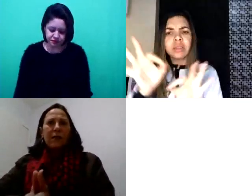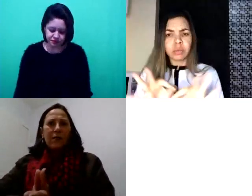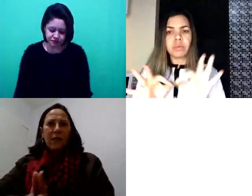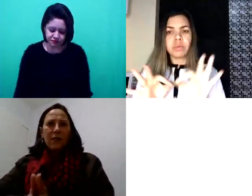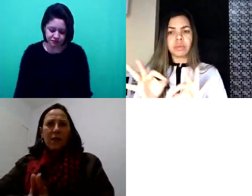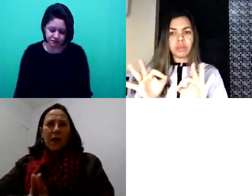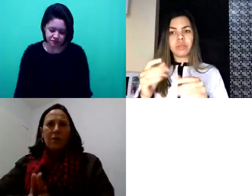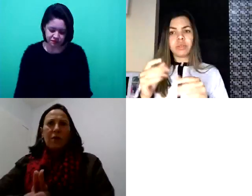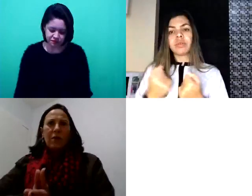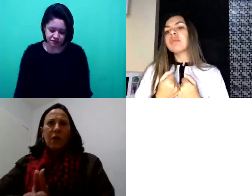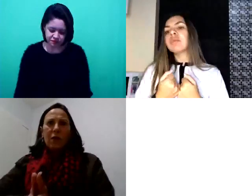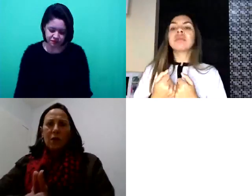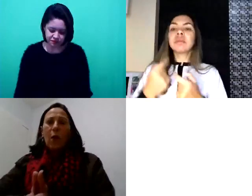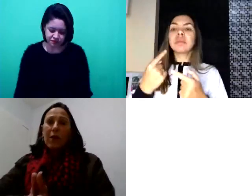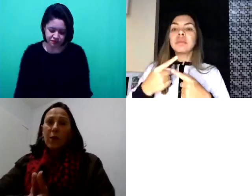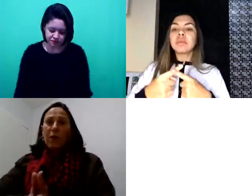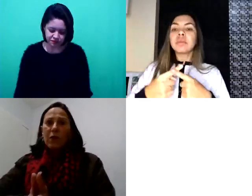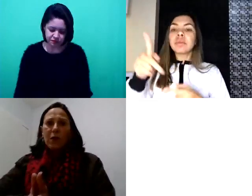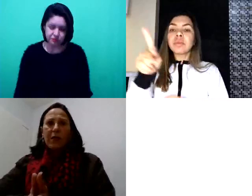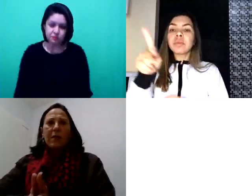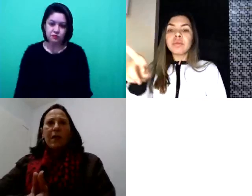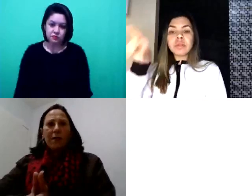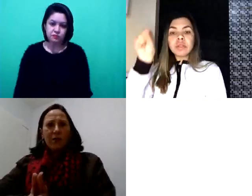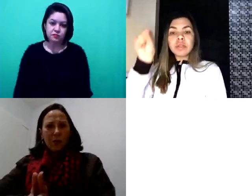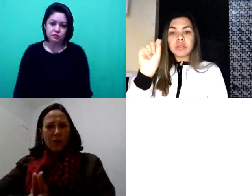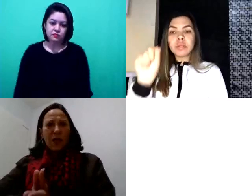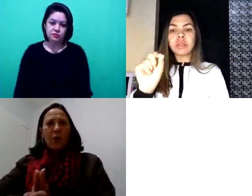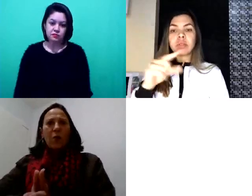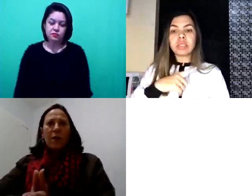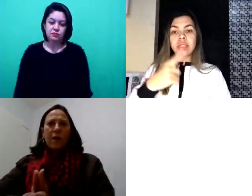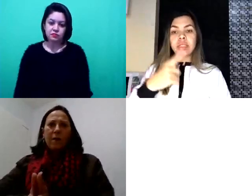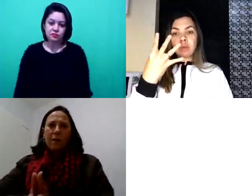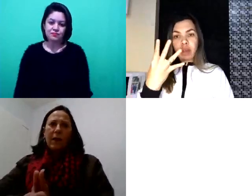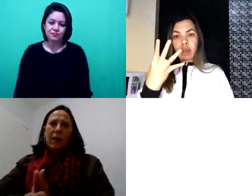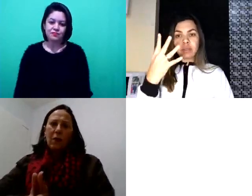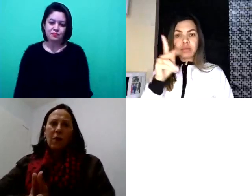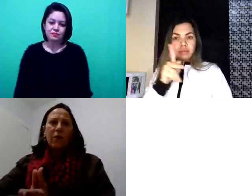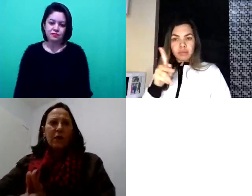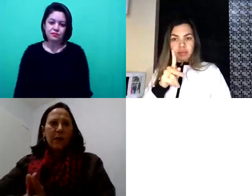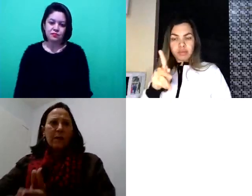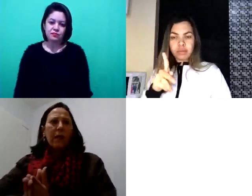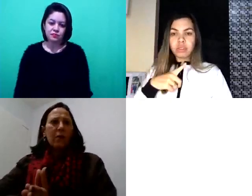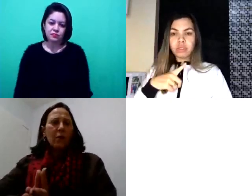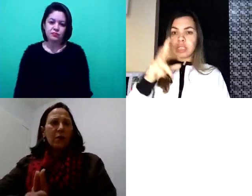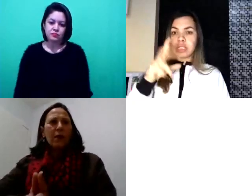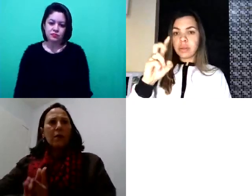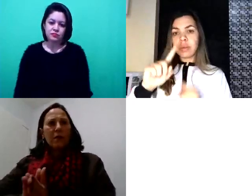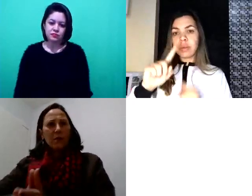estão selecionados são quatro professores. Nós tínhamos cinco, uma declinou o convite para trabalhar conosco, então estamos